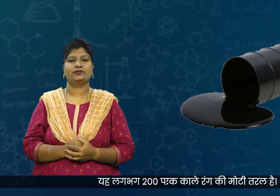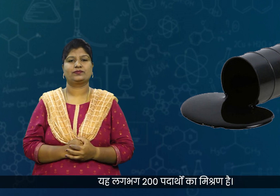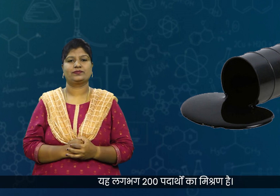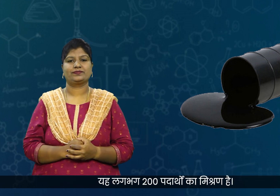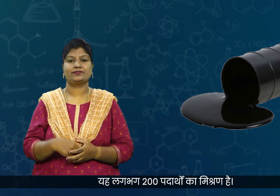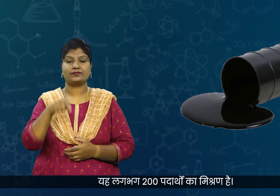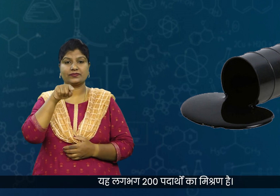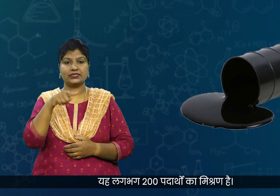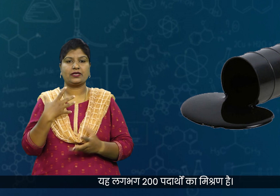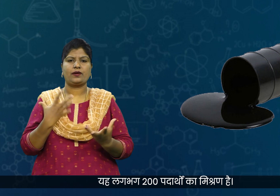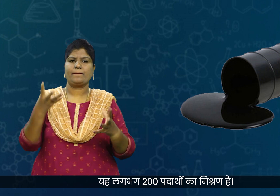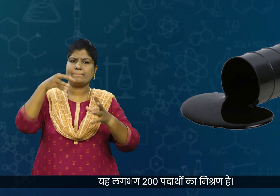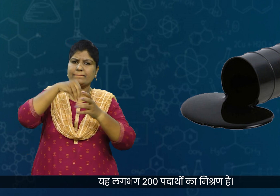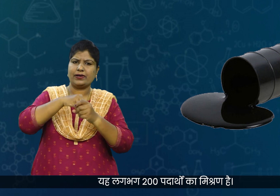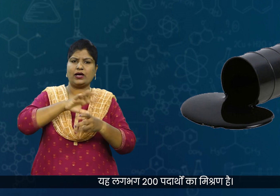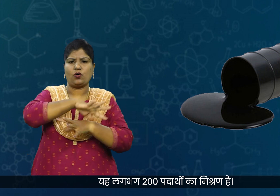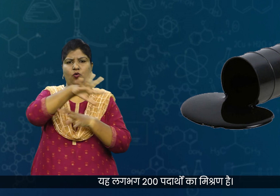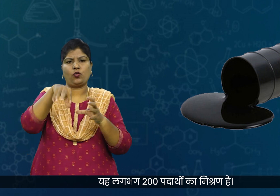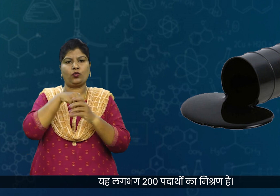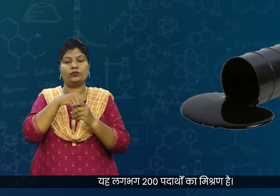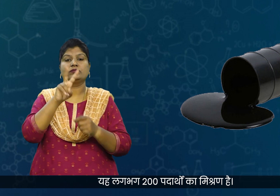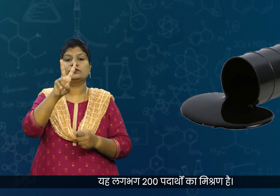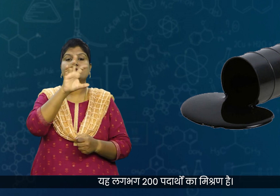ये लगभग 200 पदार्थों का मिश्रण है,